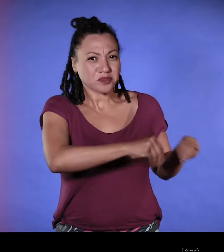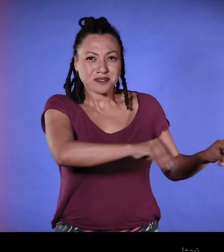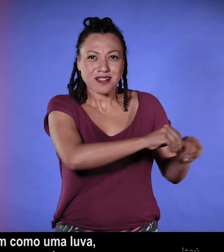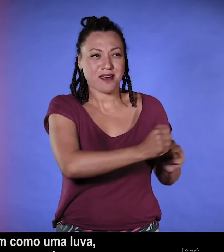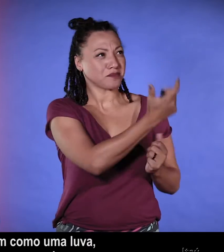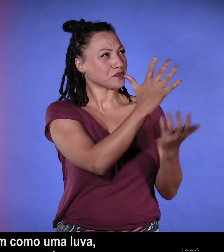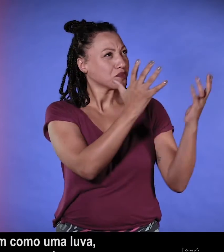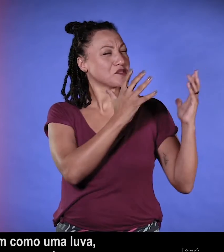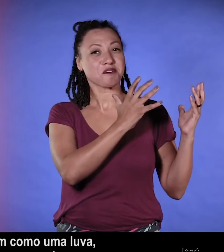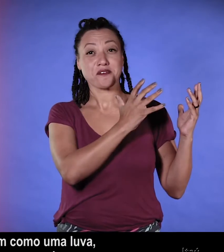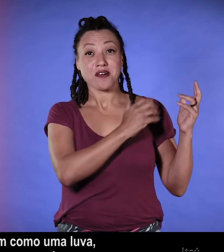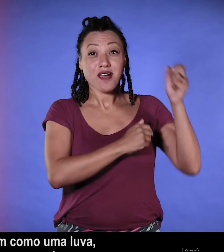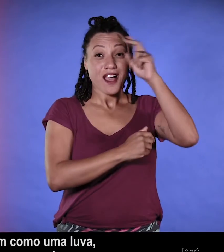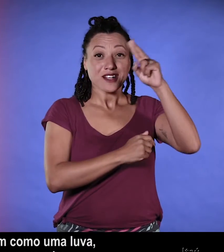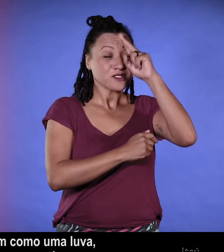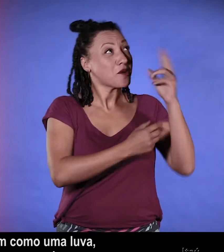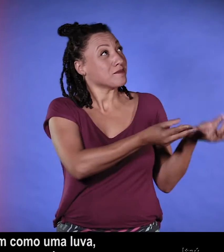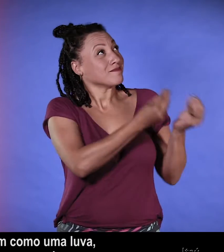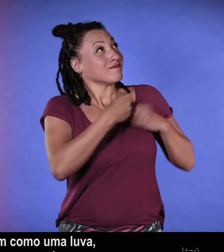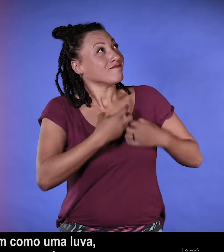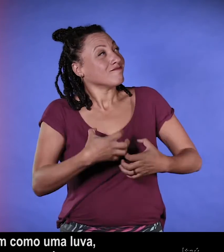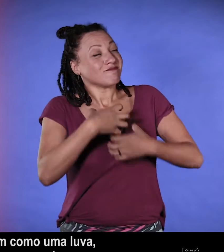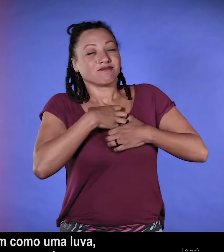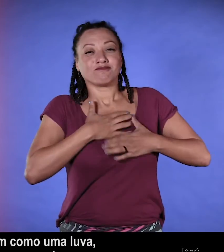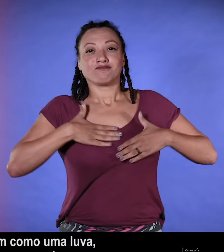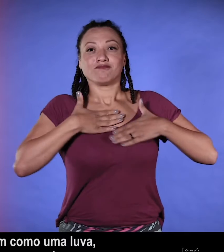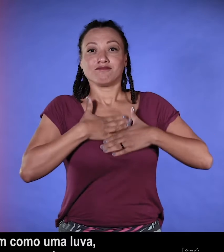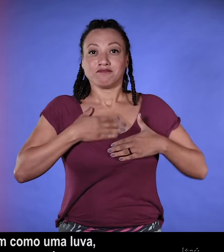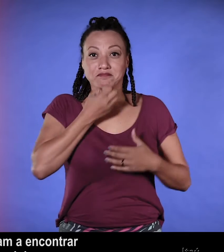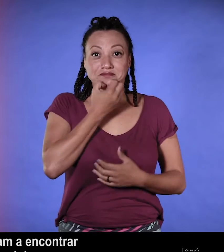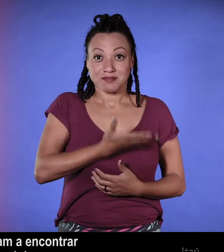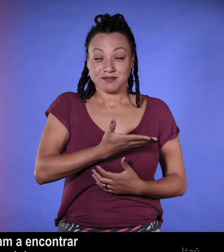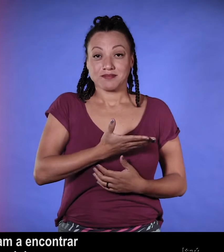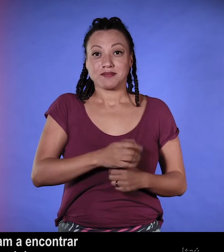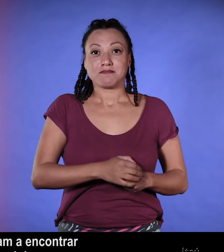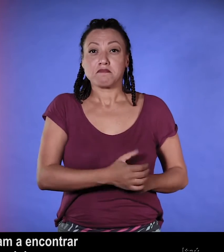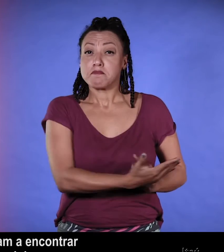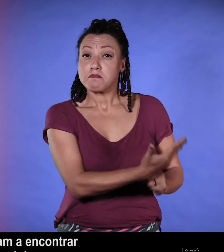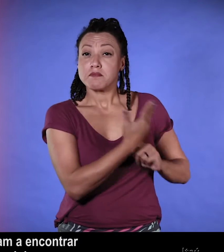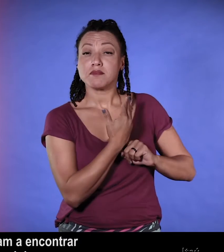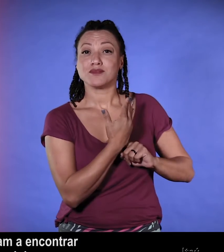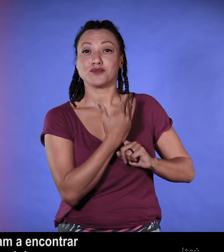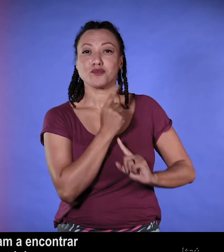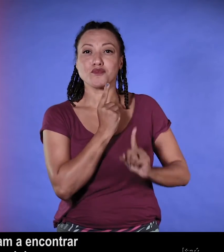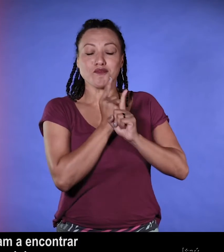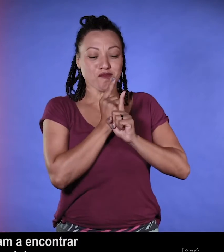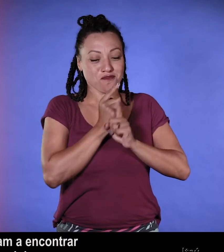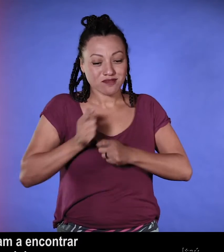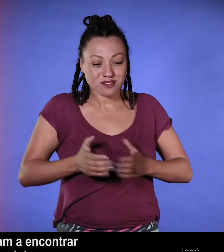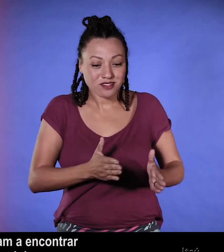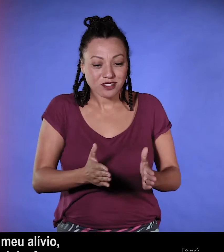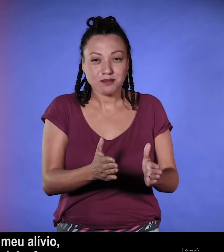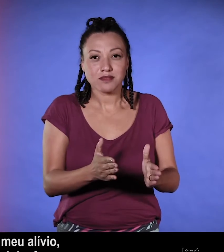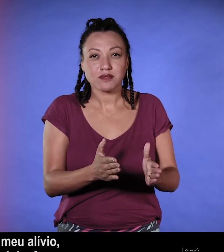campo, histórias que caíam como uma lua, histórias que faziam bem para mim, que me ajudavam a encontrar